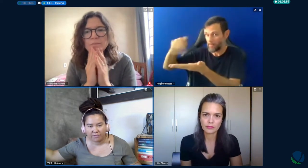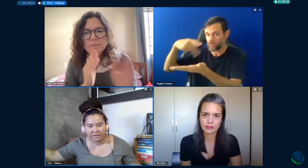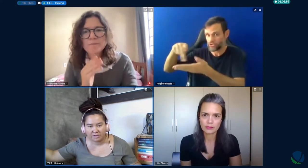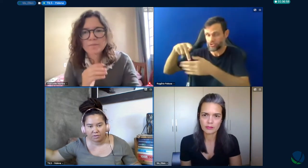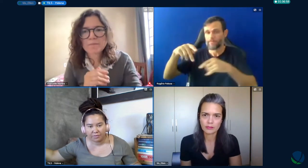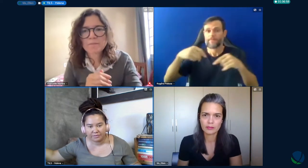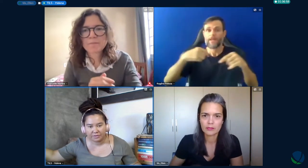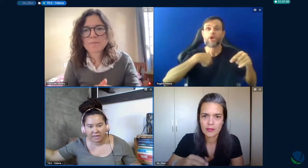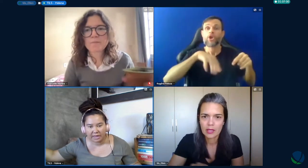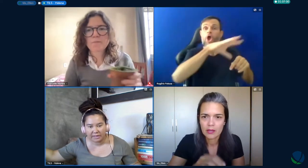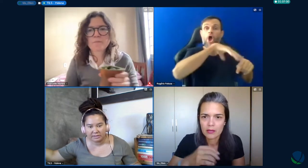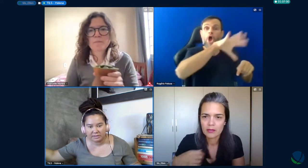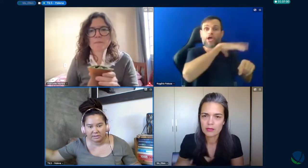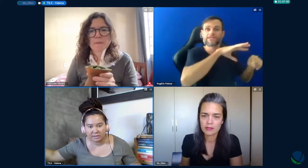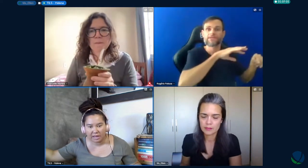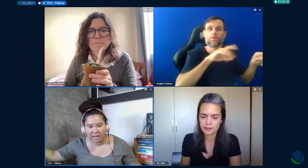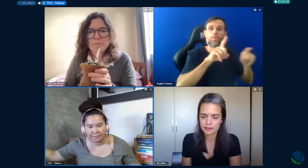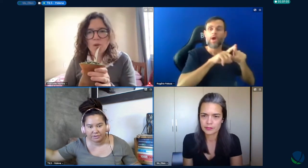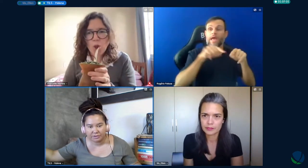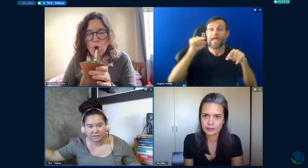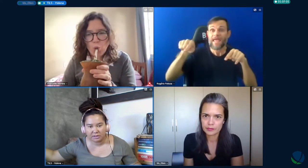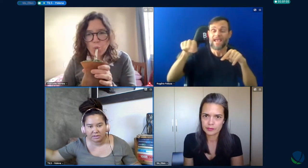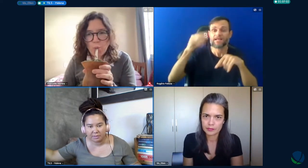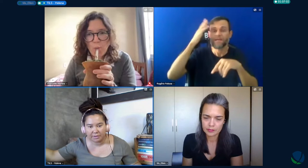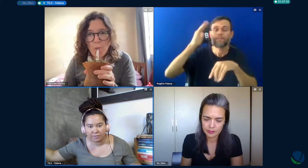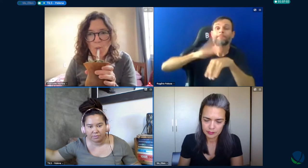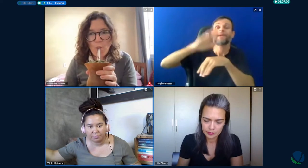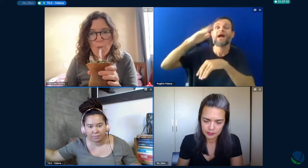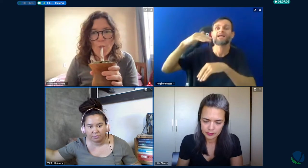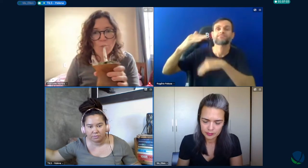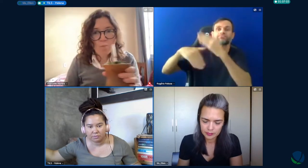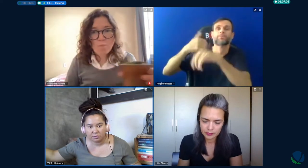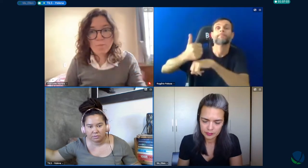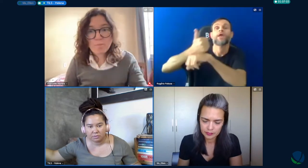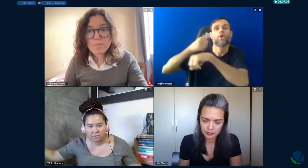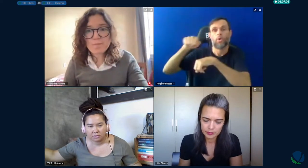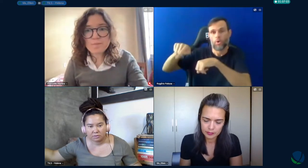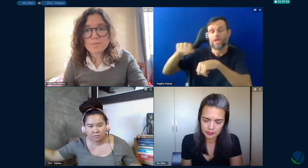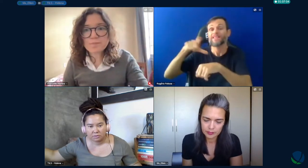A convivência com profissionais, intérpretes e também o grupo